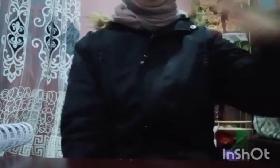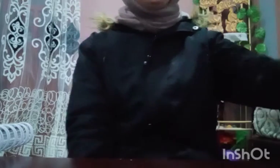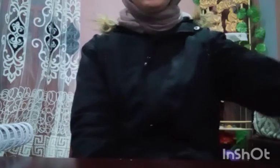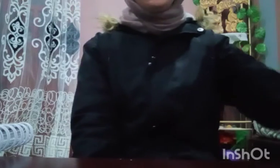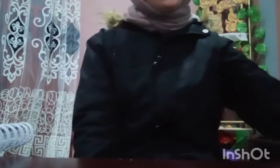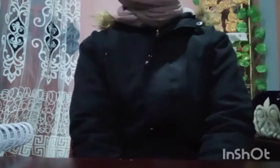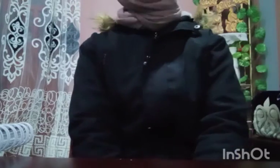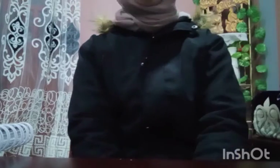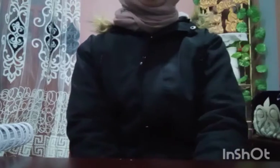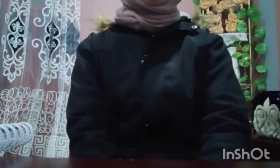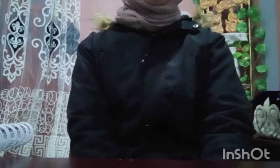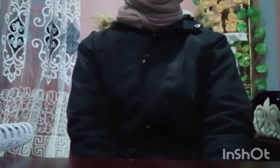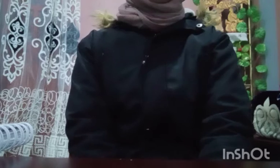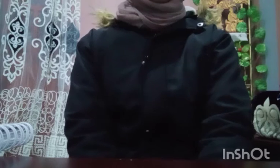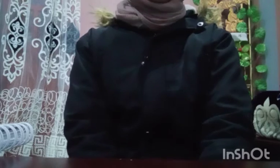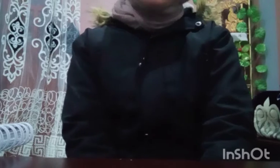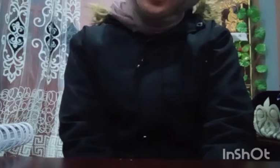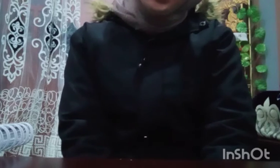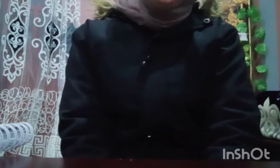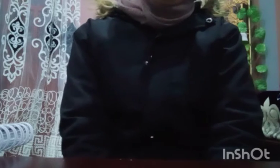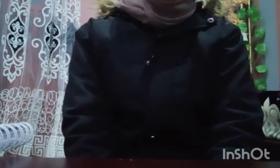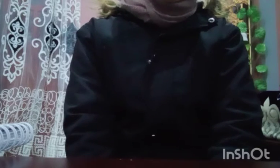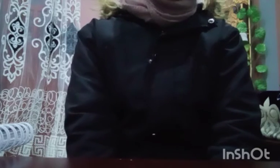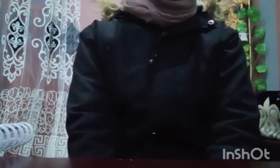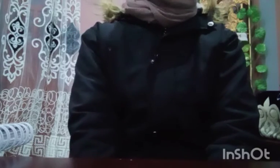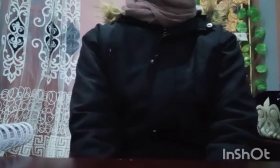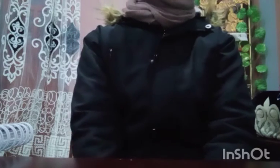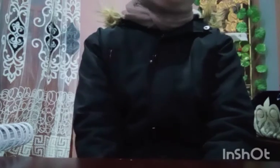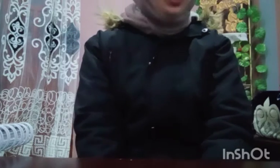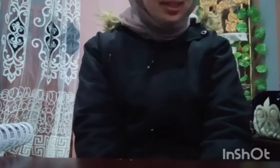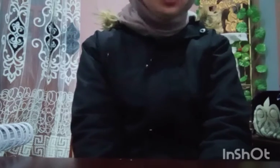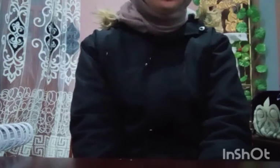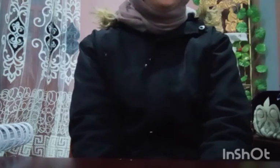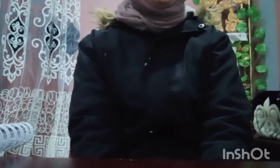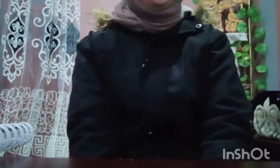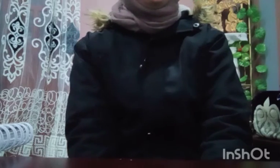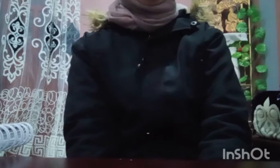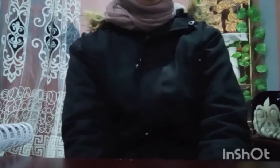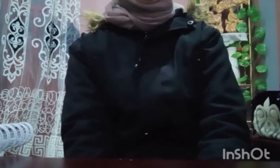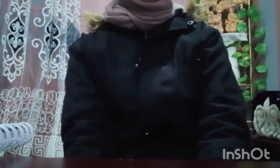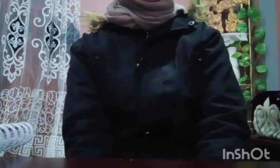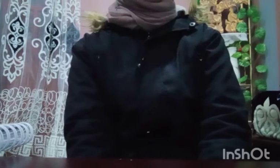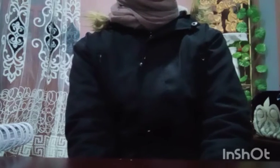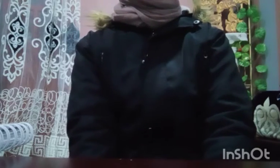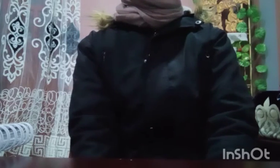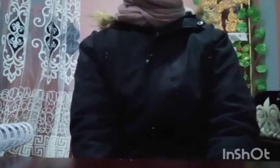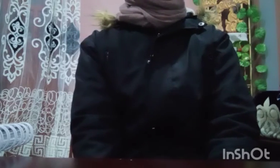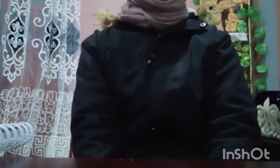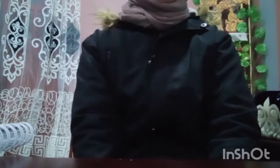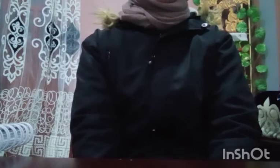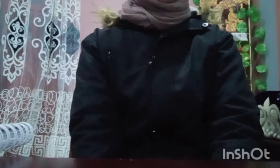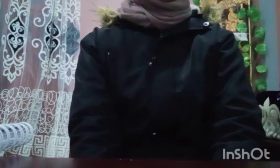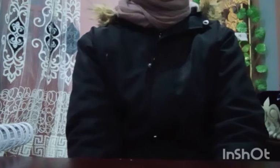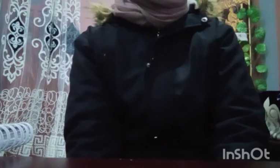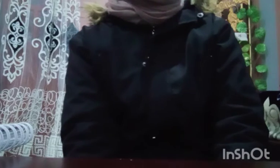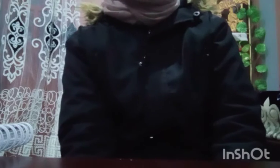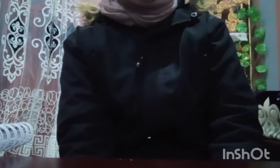ميديا، قناتي كبرت كذلك وتحسنت على الشيء اللي كانت عليه قبل. 2021 درت